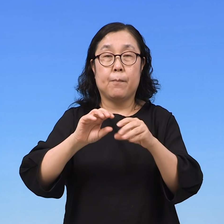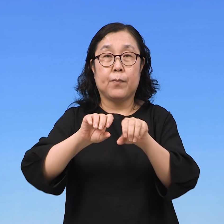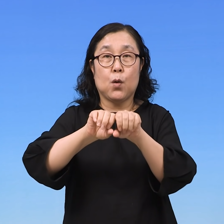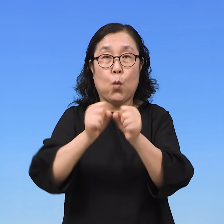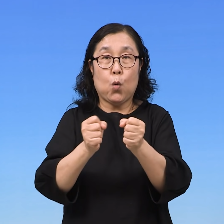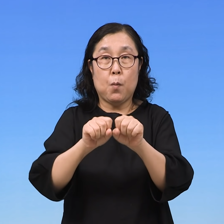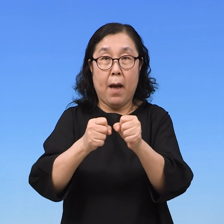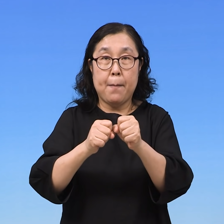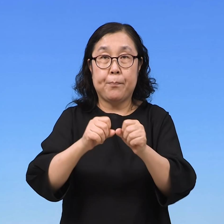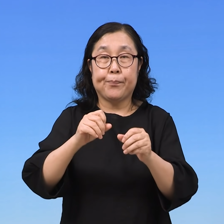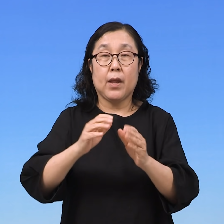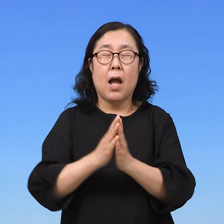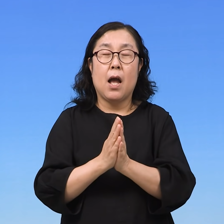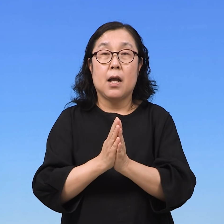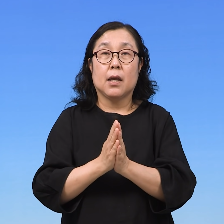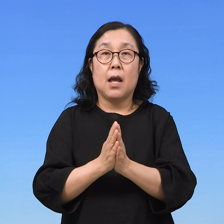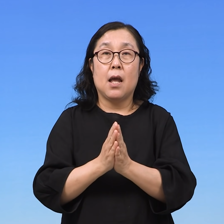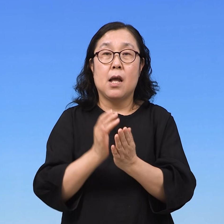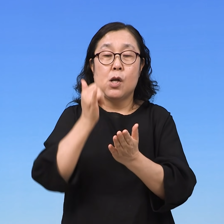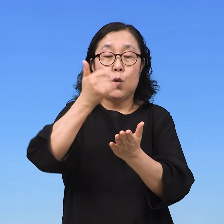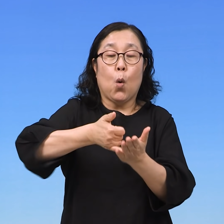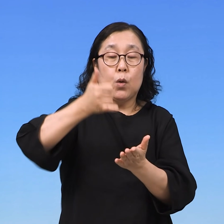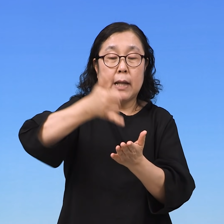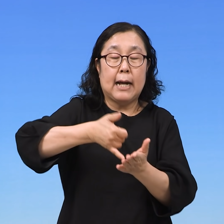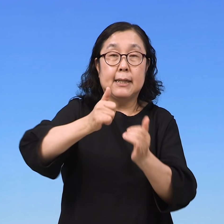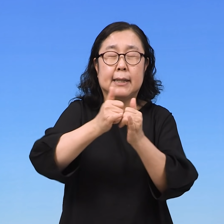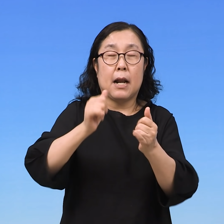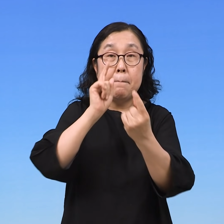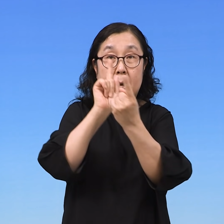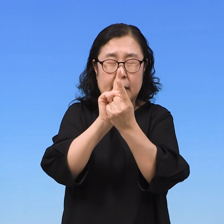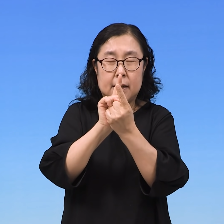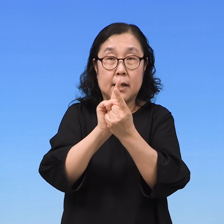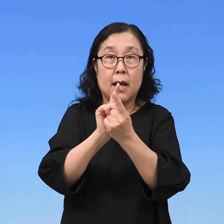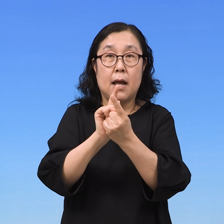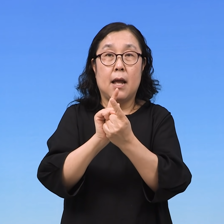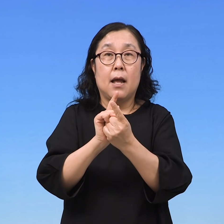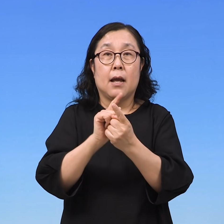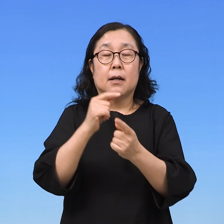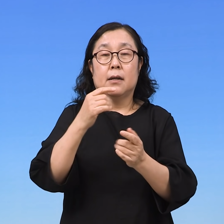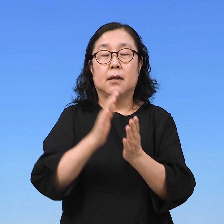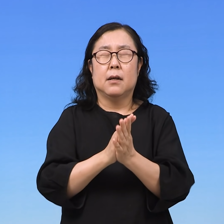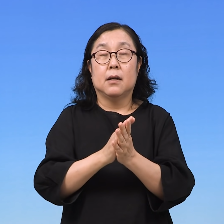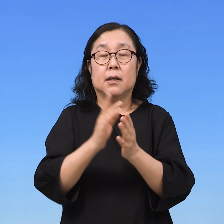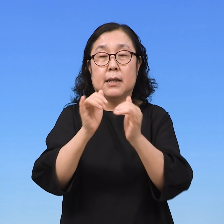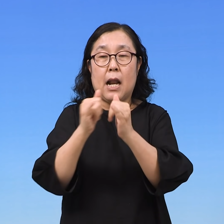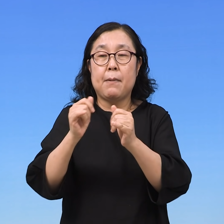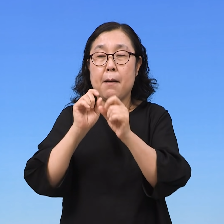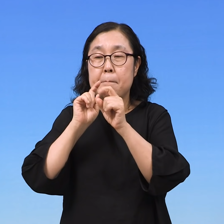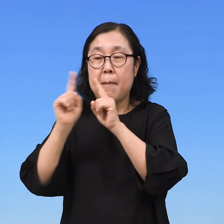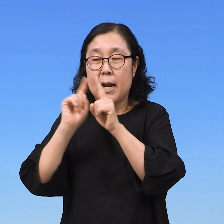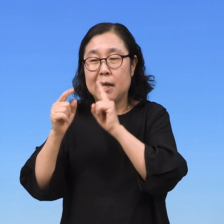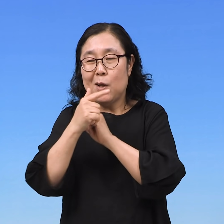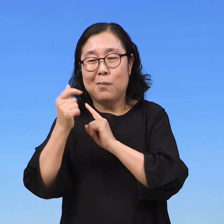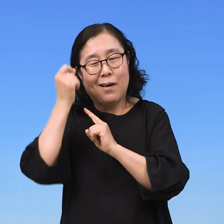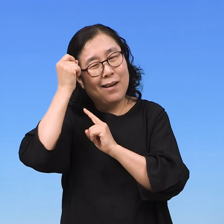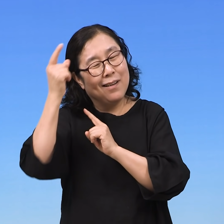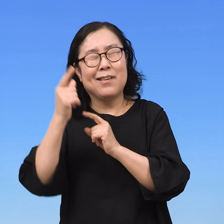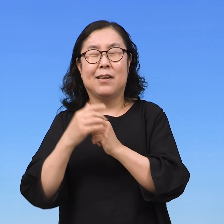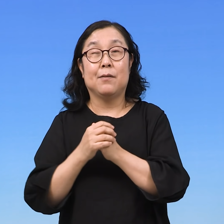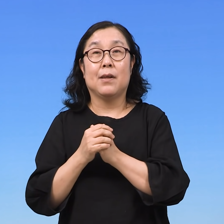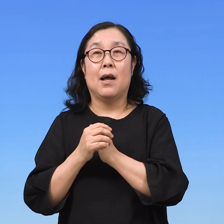고구마 농사하는 분이 나왔습니다. 그런데 여러분, 제가 지금 이 말씀을 묵상하고 있는데요, 대사 하나가 너무